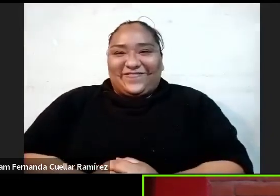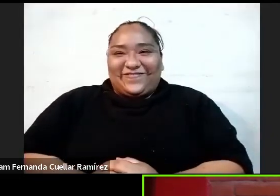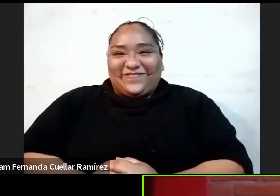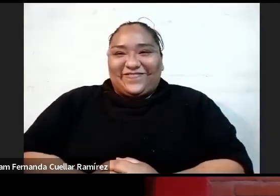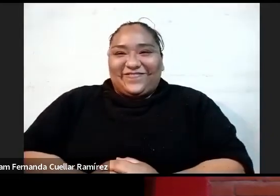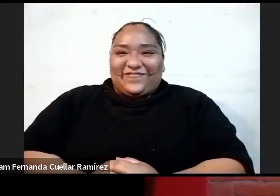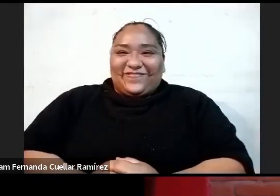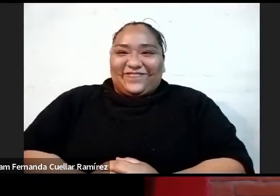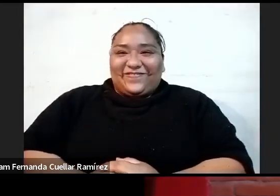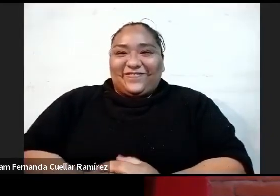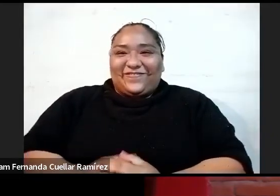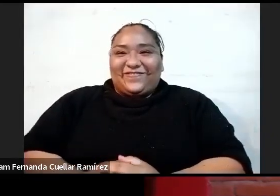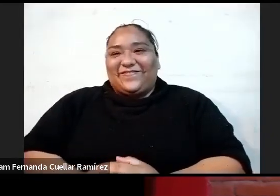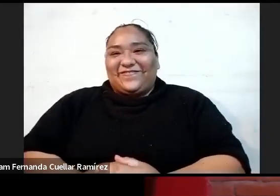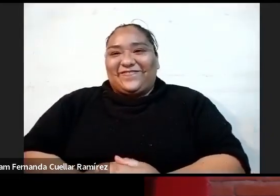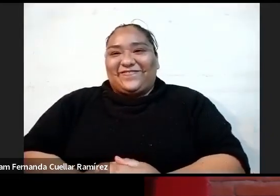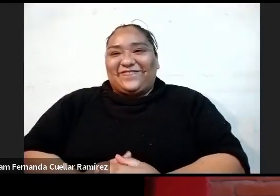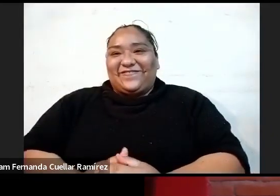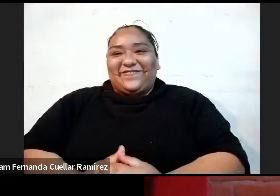Muy bien.